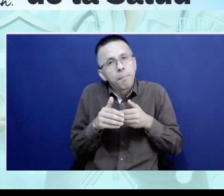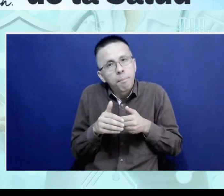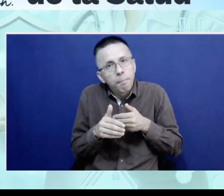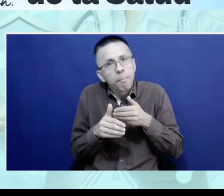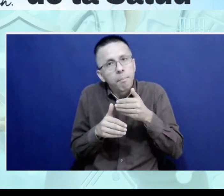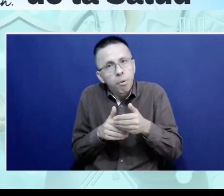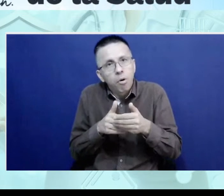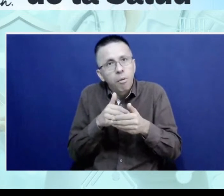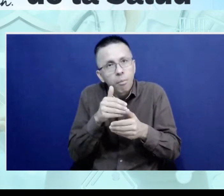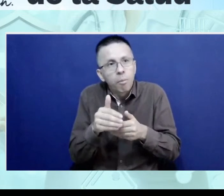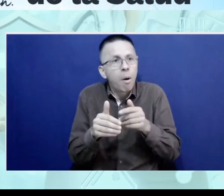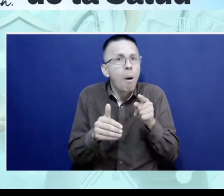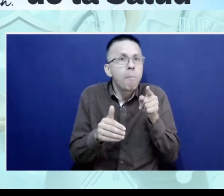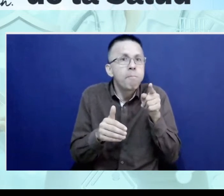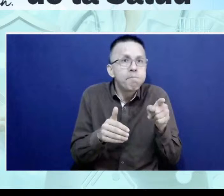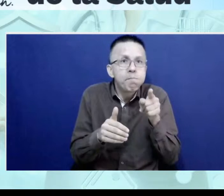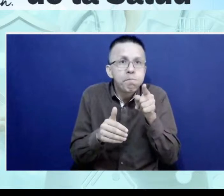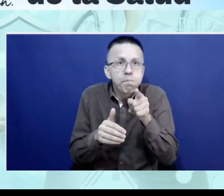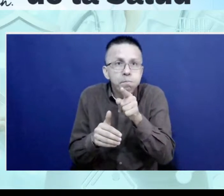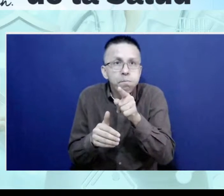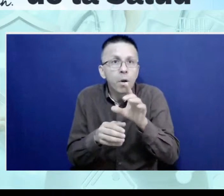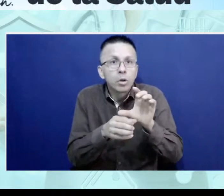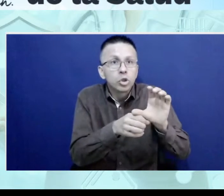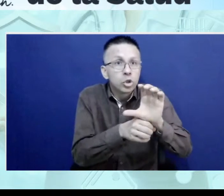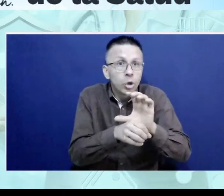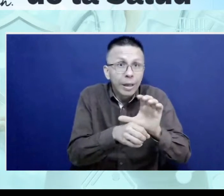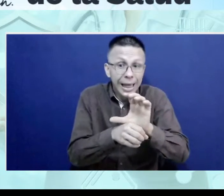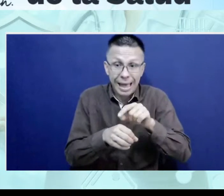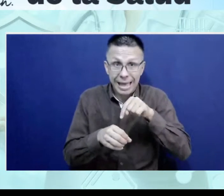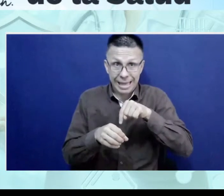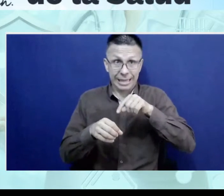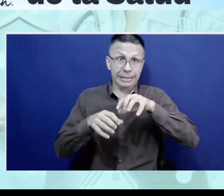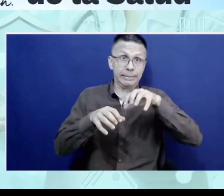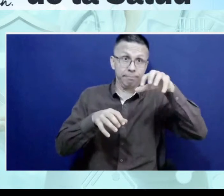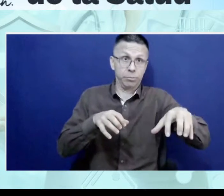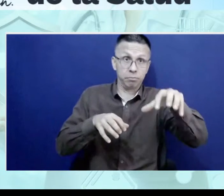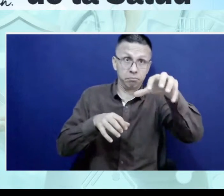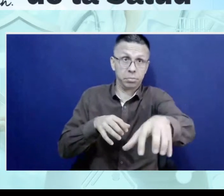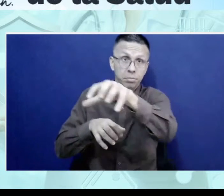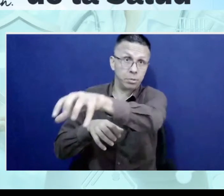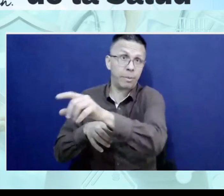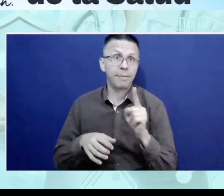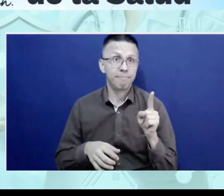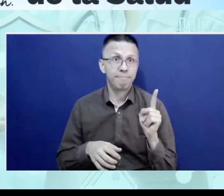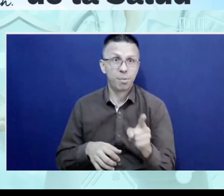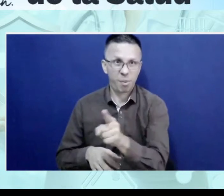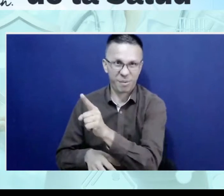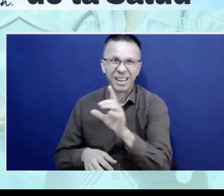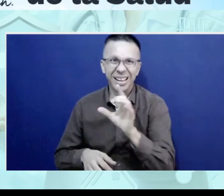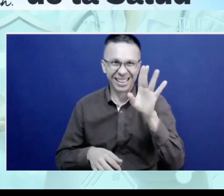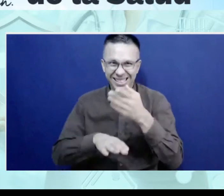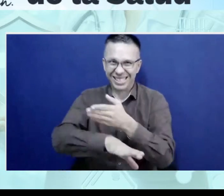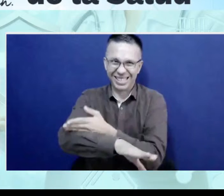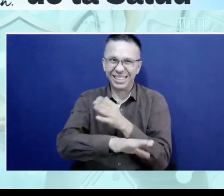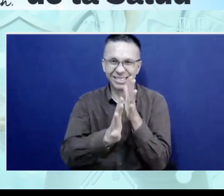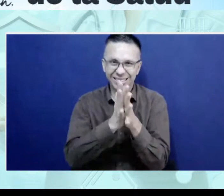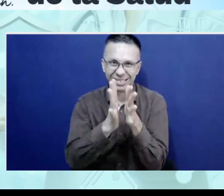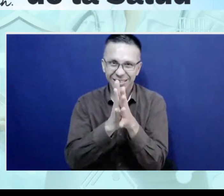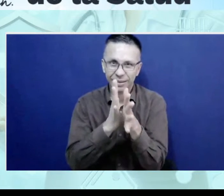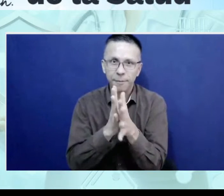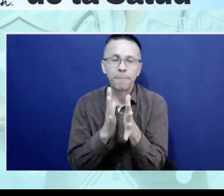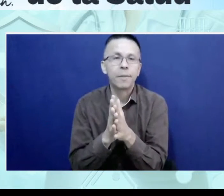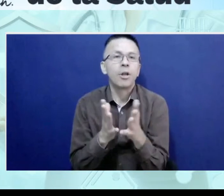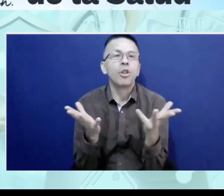ciudades donde tenemos sucursal. Y ya lo mencioné, 15 sucursales en el país que se ubican principalmente en todo lo que es